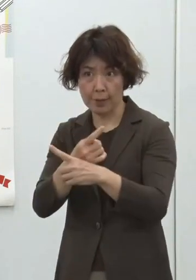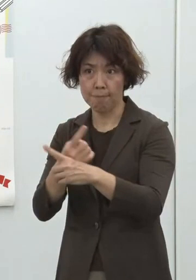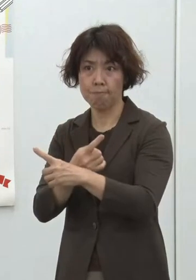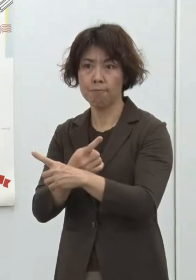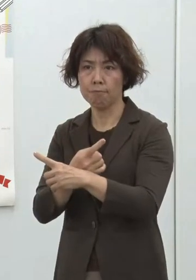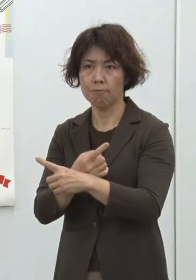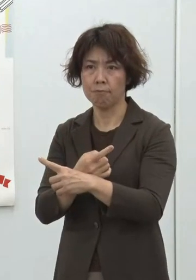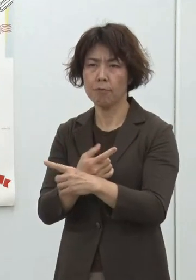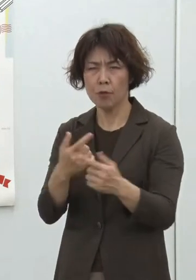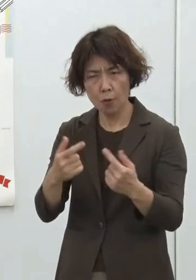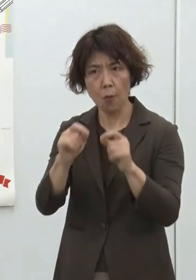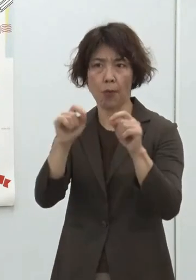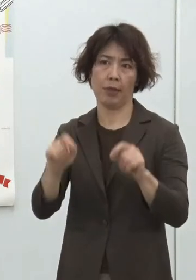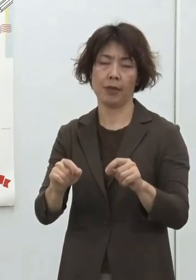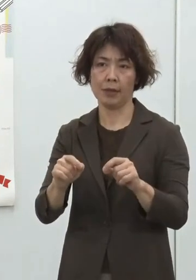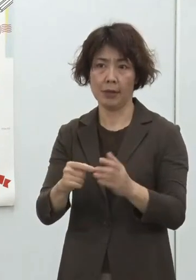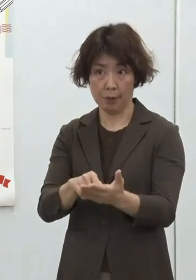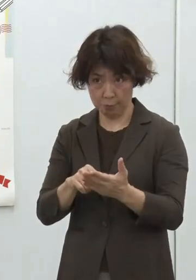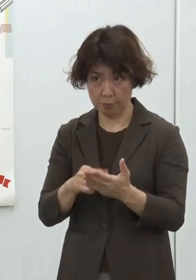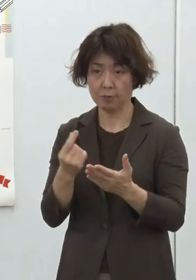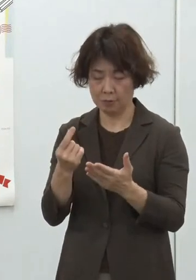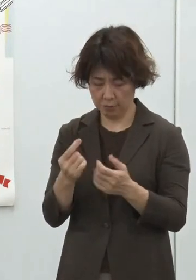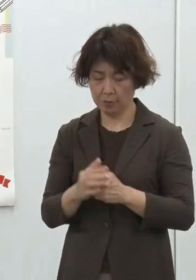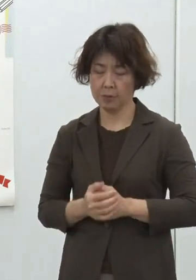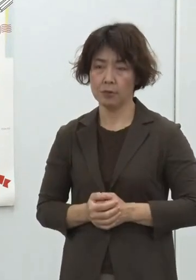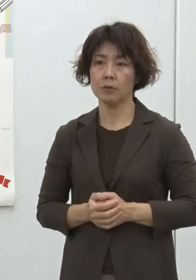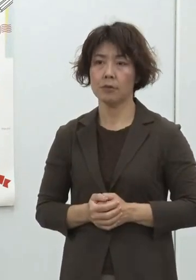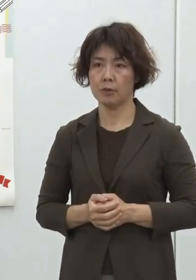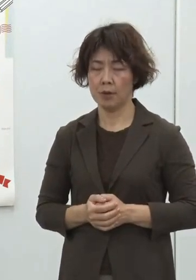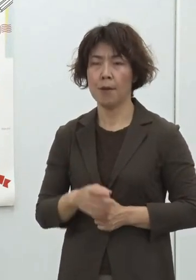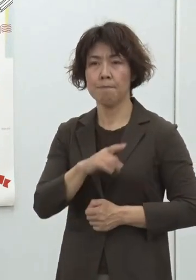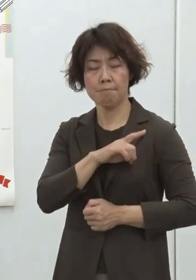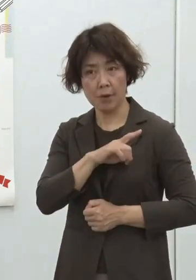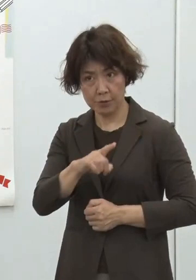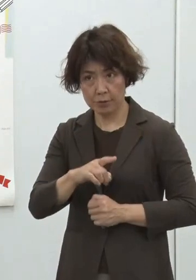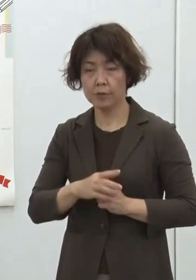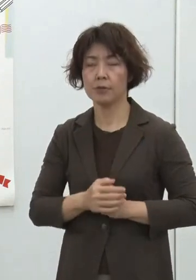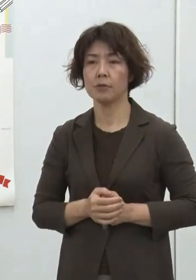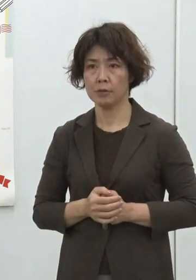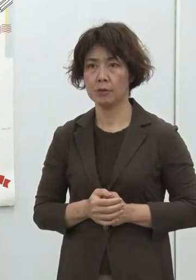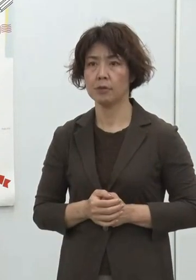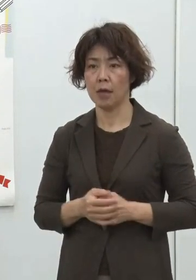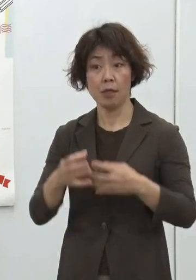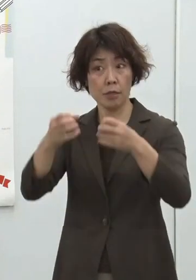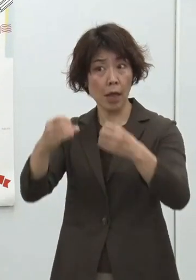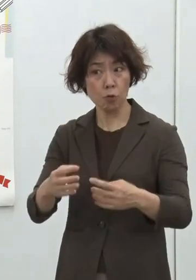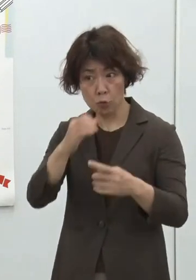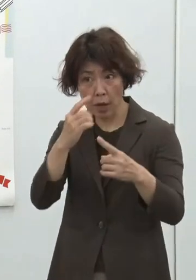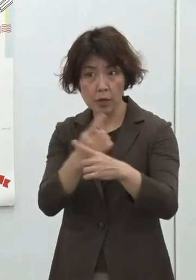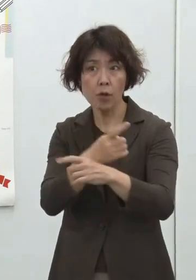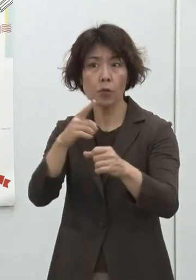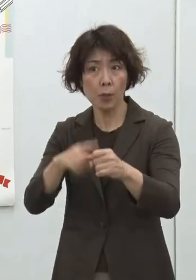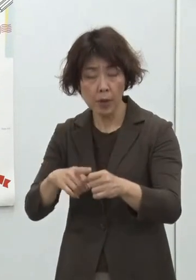よく問題になるところかと思います。まず何よりですね、 待遇改善には国の